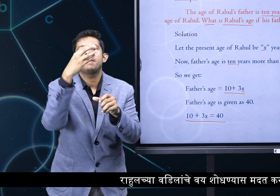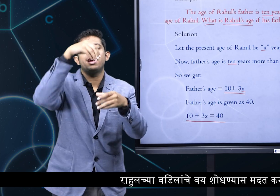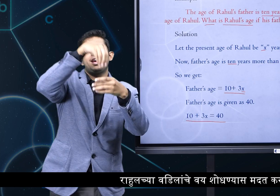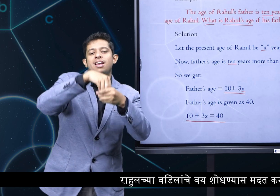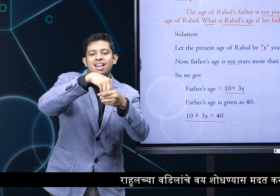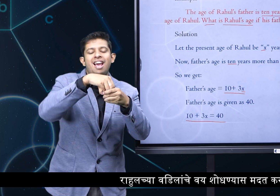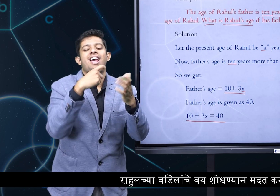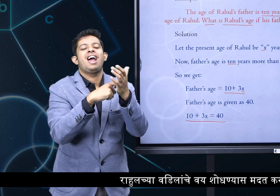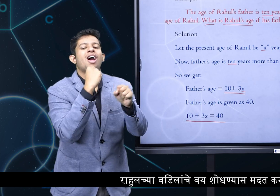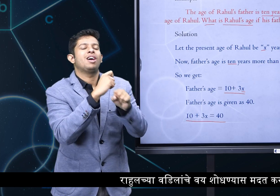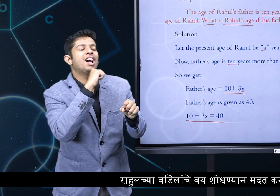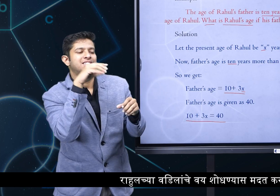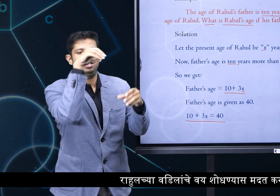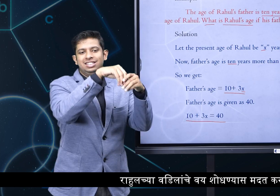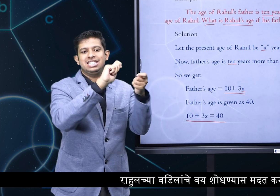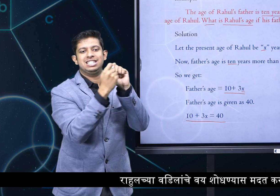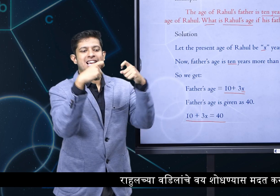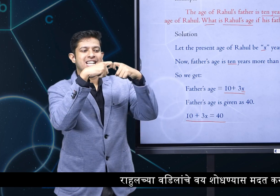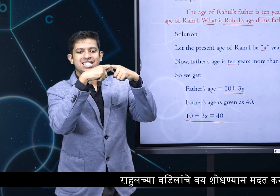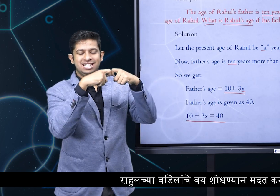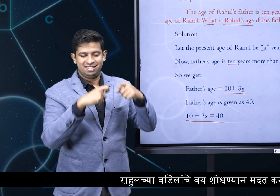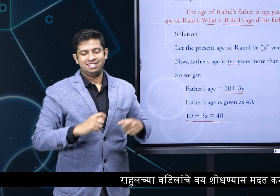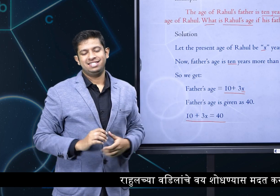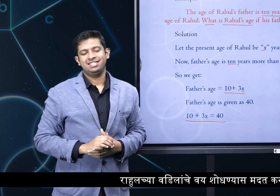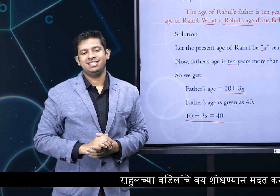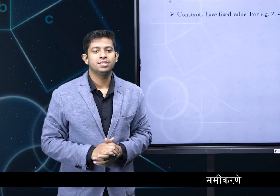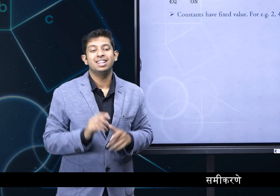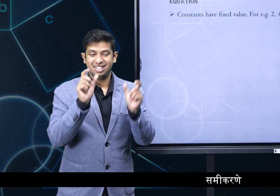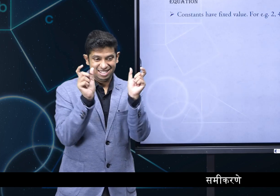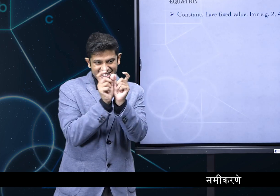वय शोधण्यास मदत करू शकते. समीकरणे.